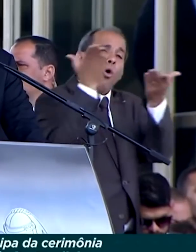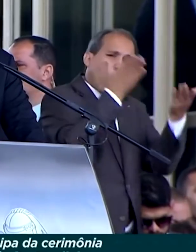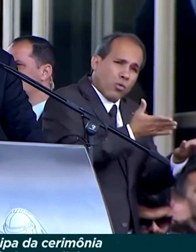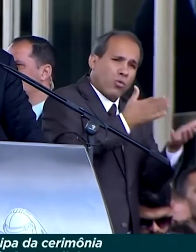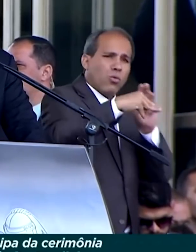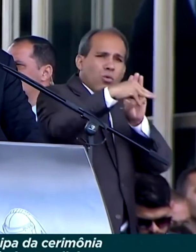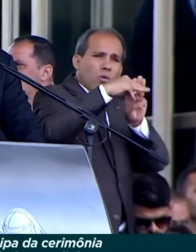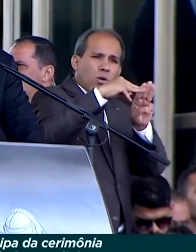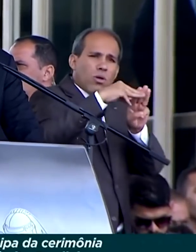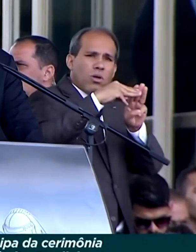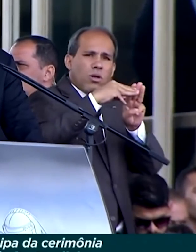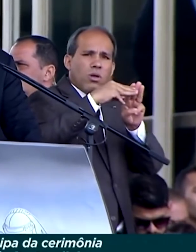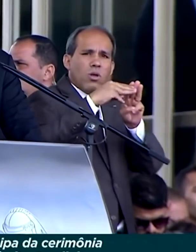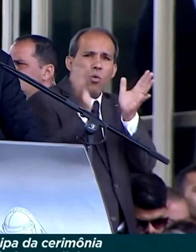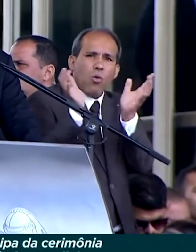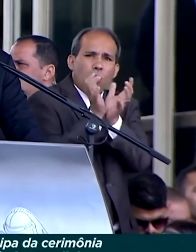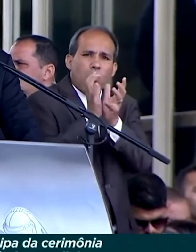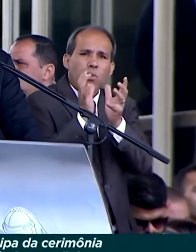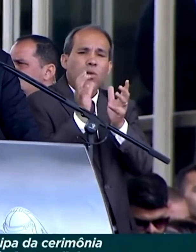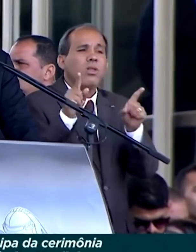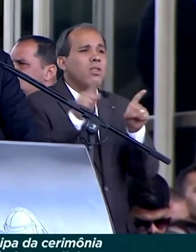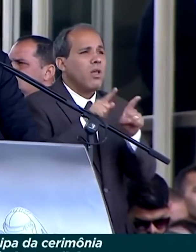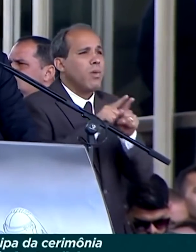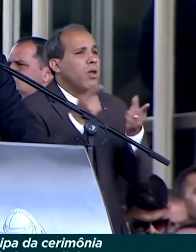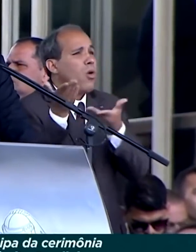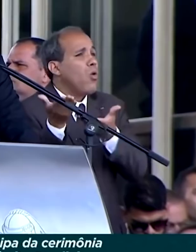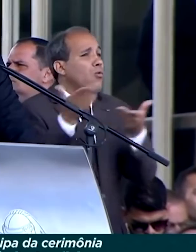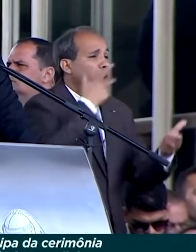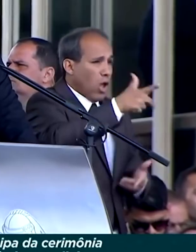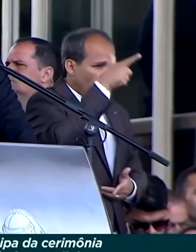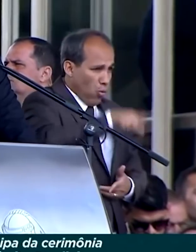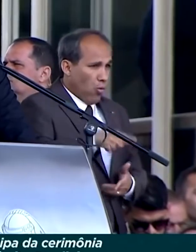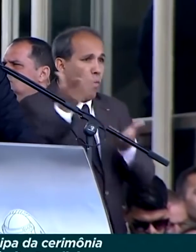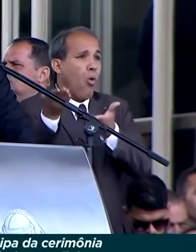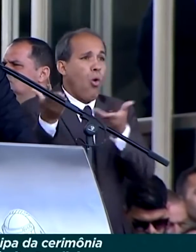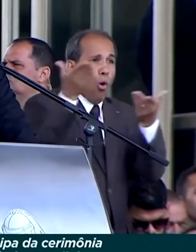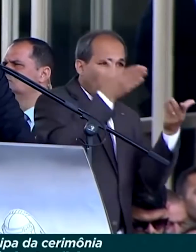Forças Armadas, repito, convidou as Forças Armadas a